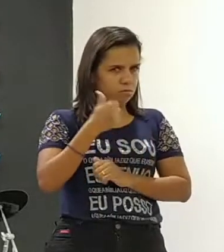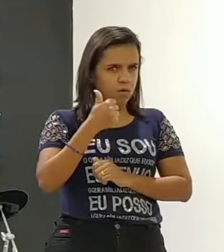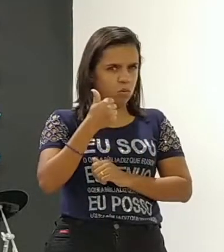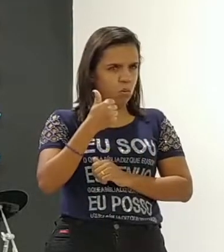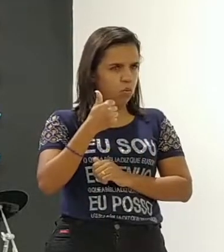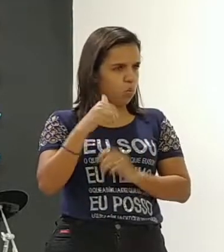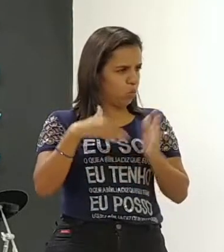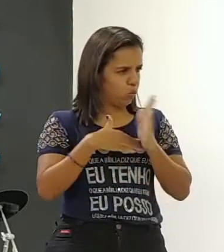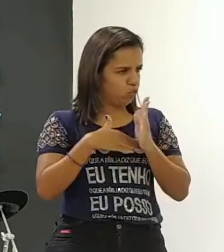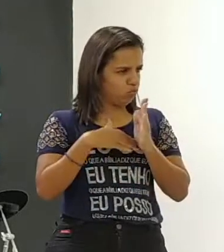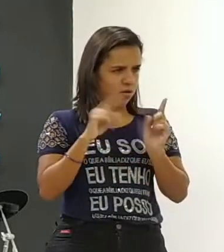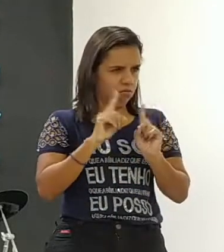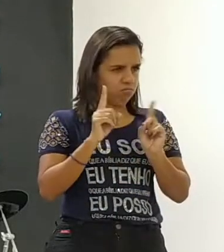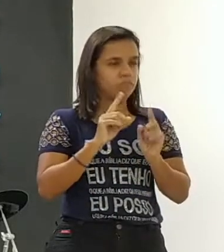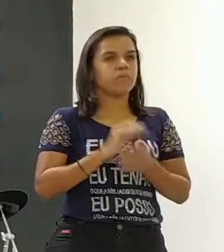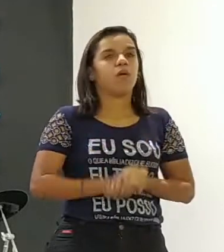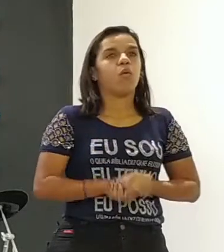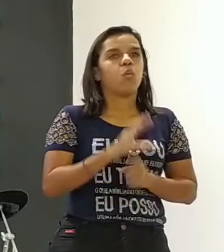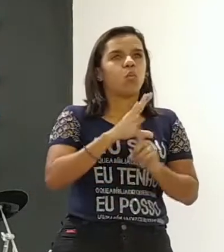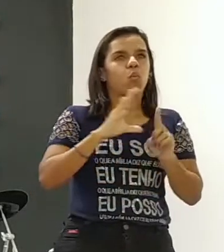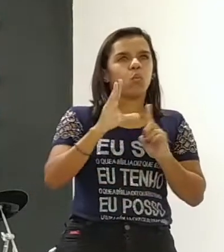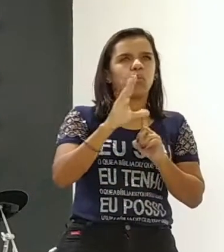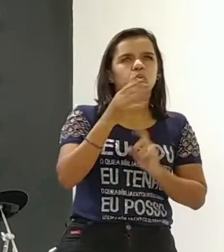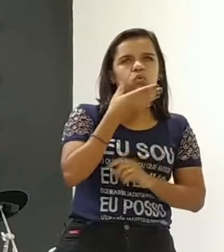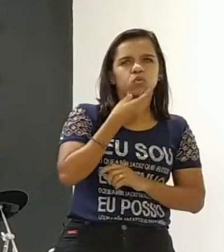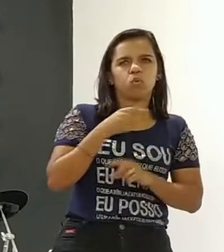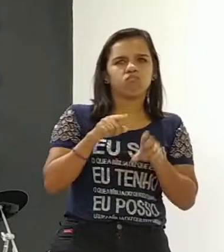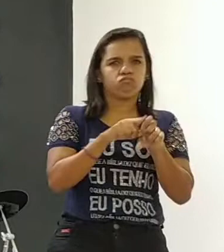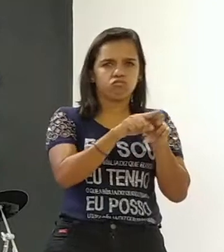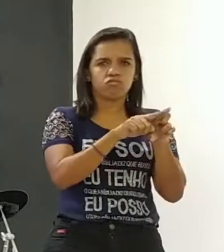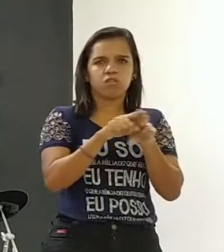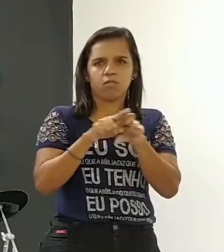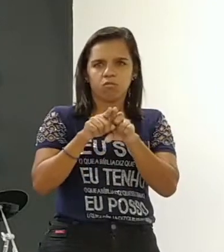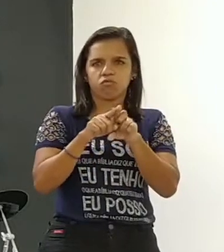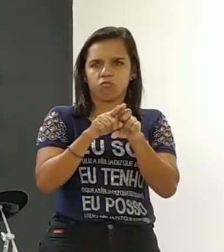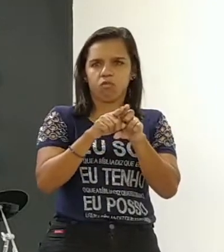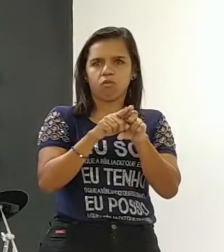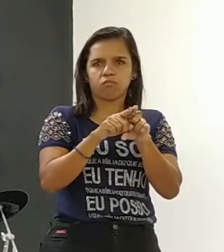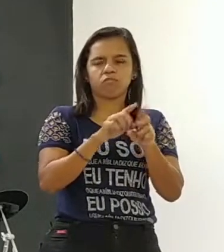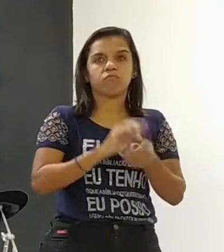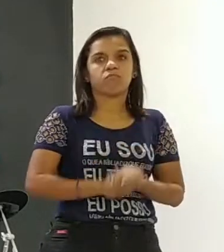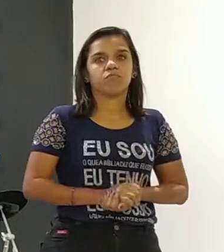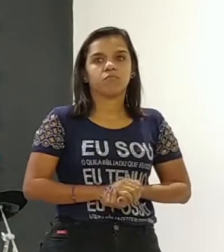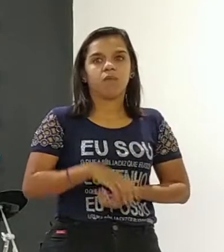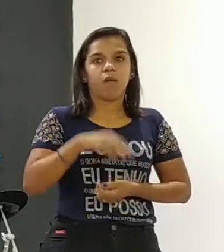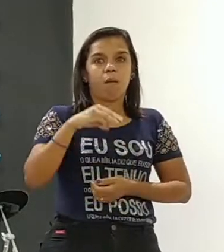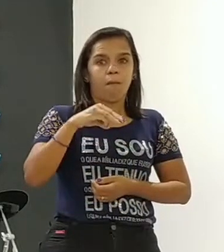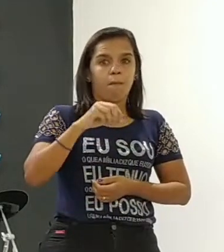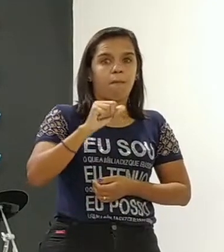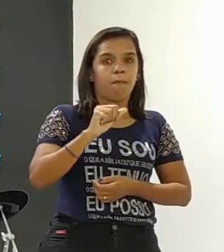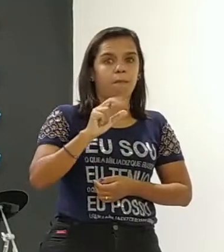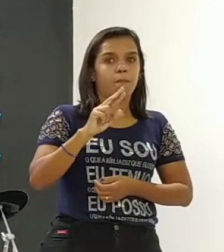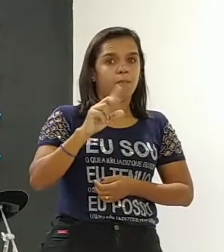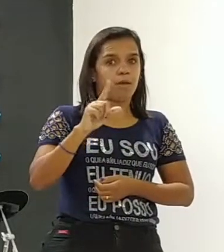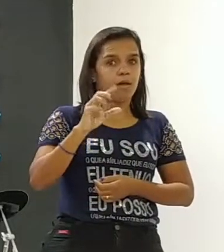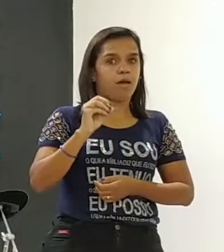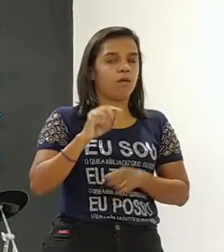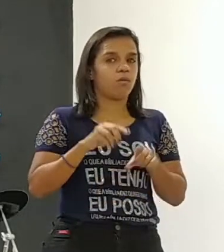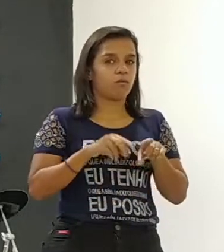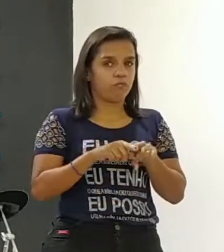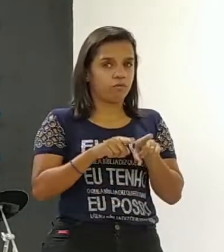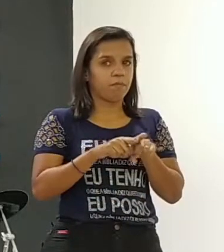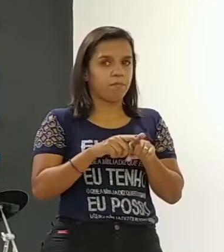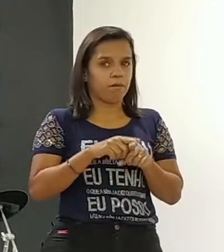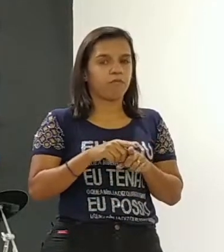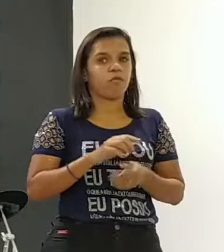Nesse último agora? Não? Mas alguns irmãos foram. Marlon, Mike, pastor e eu.